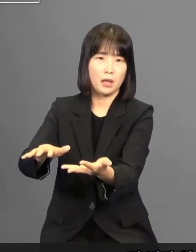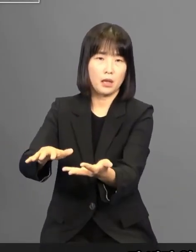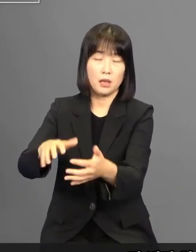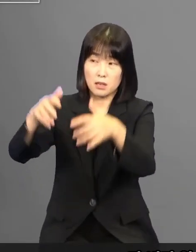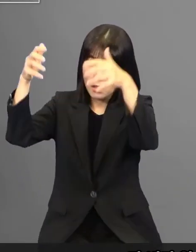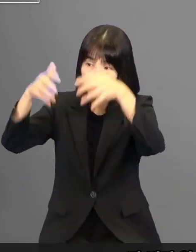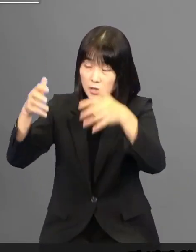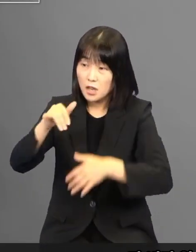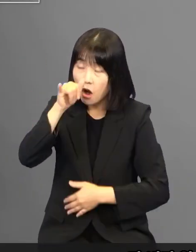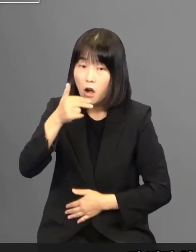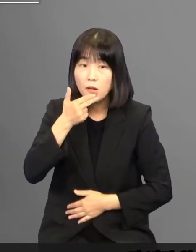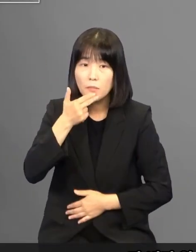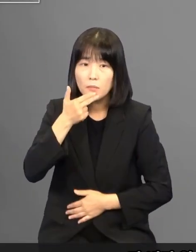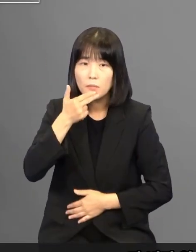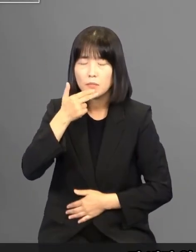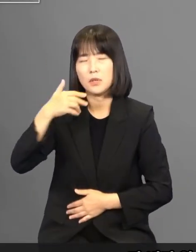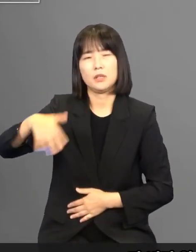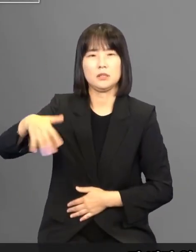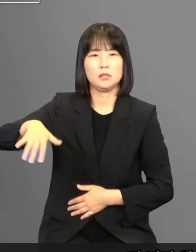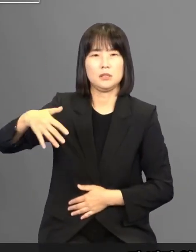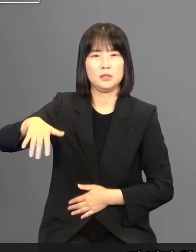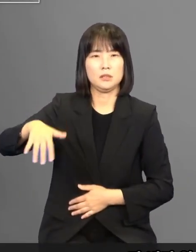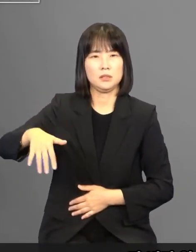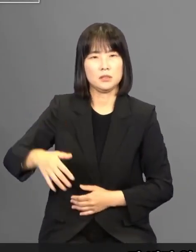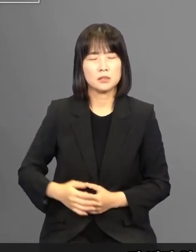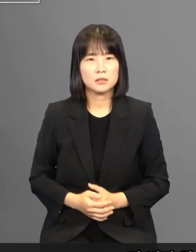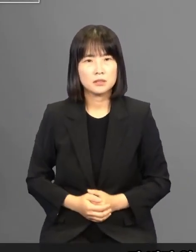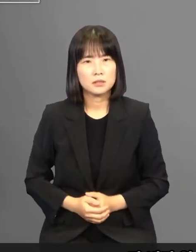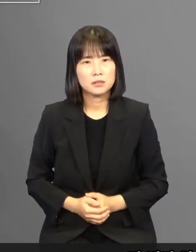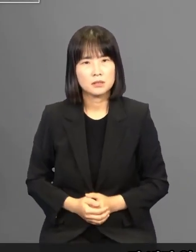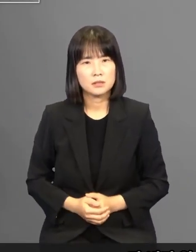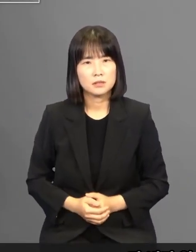왔습니까? 안 왔습니다.